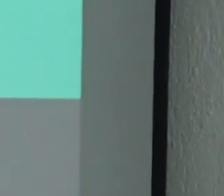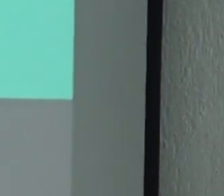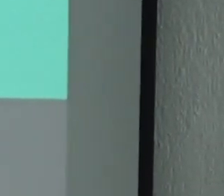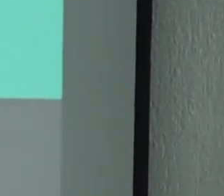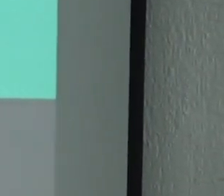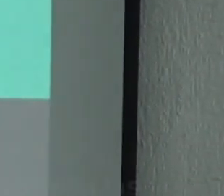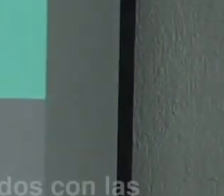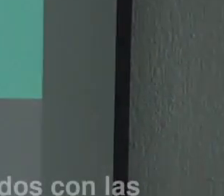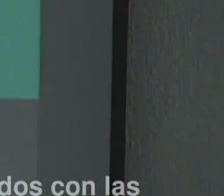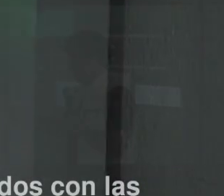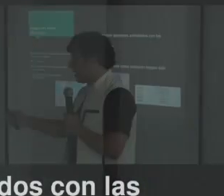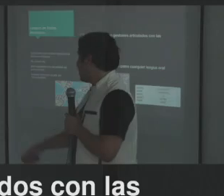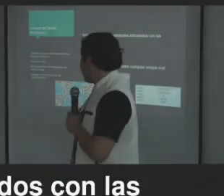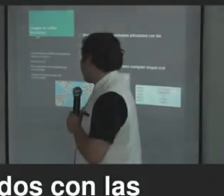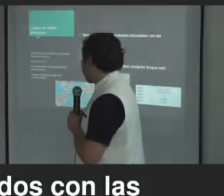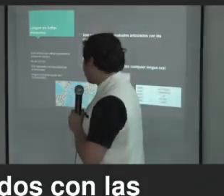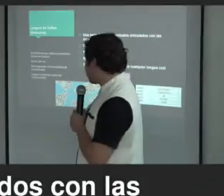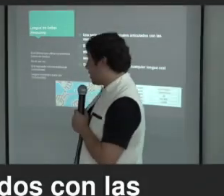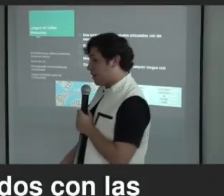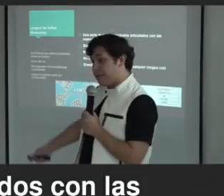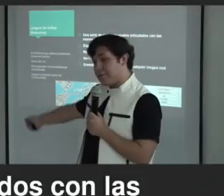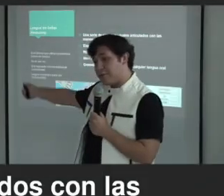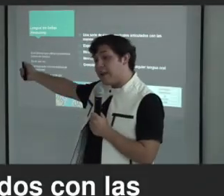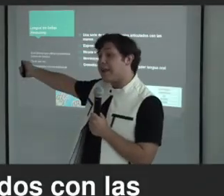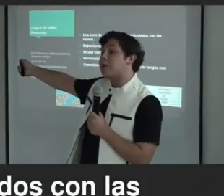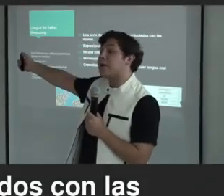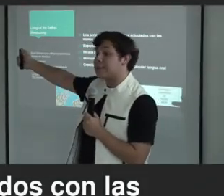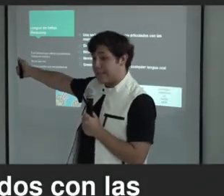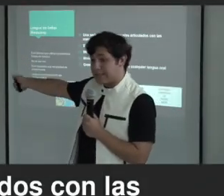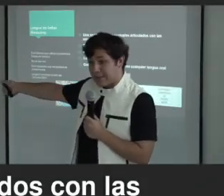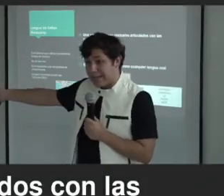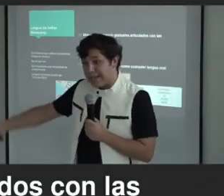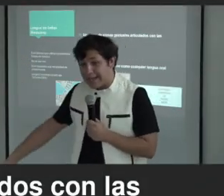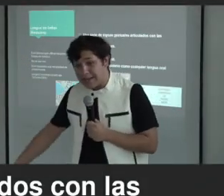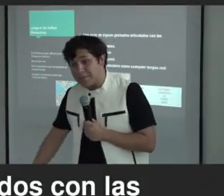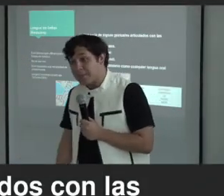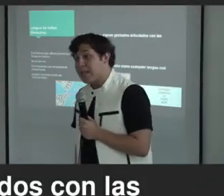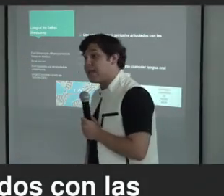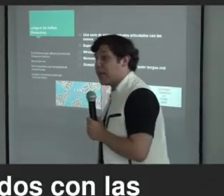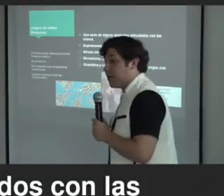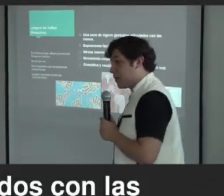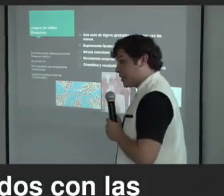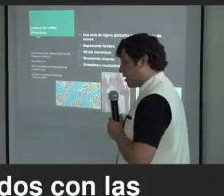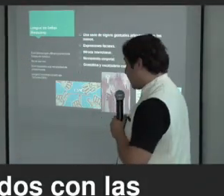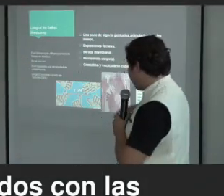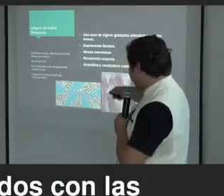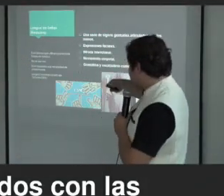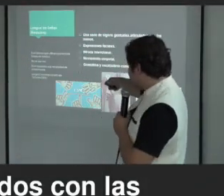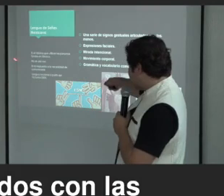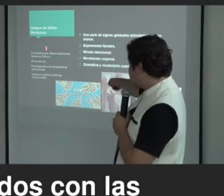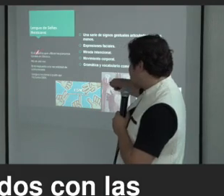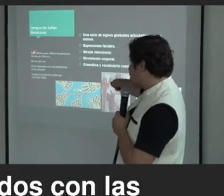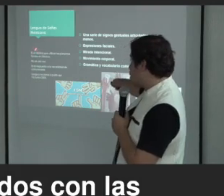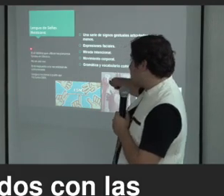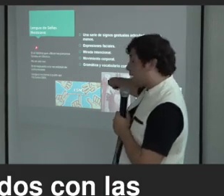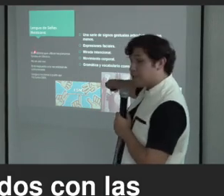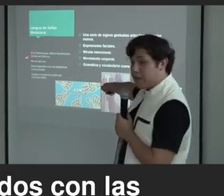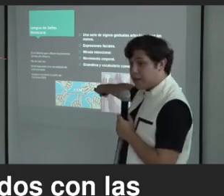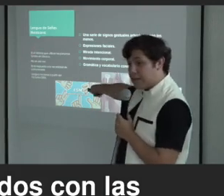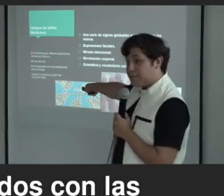así lo marca. Y ahora vamos a ir hablando de la lengua de señas mexicana. La lengua de señas mexicana es un idioma que utilizan las